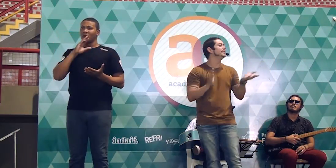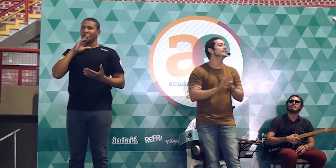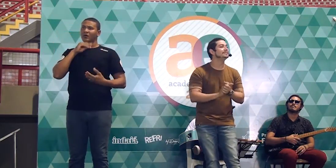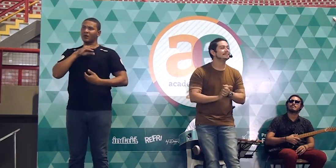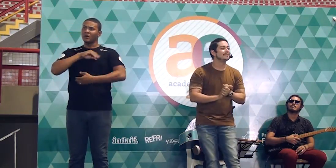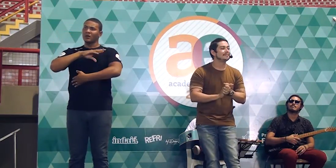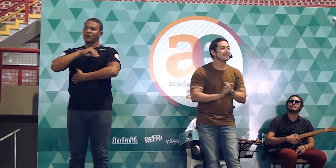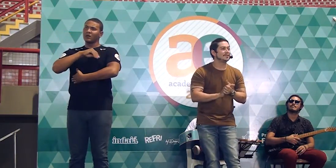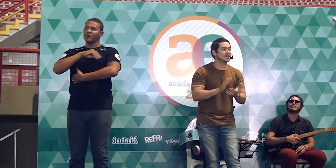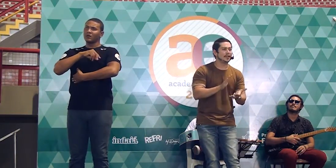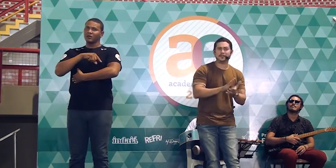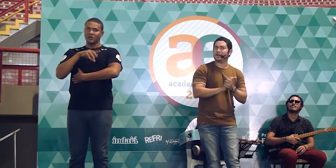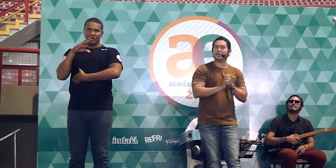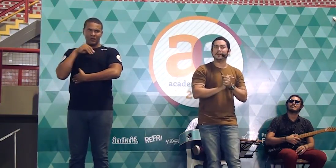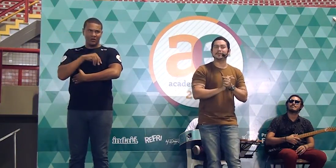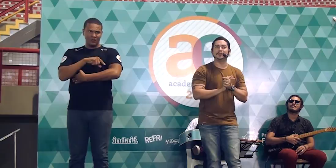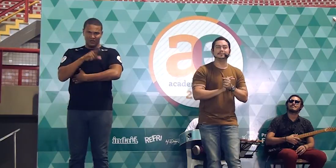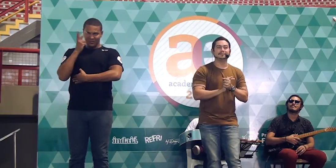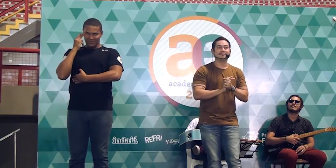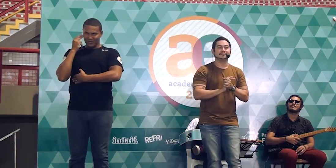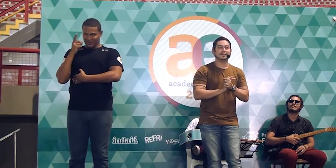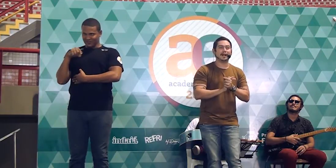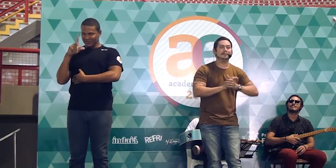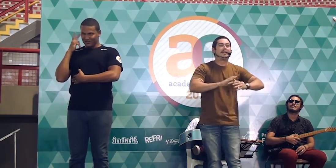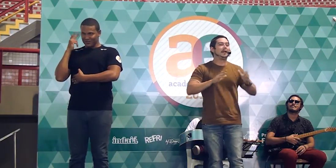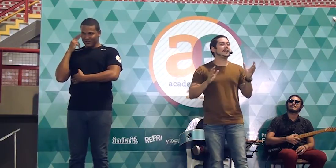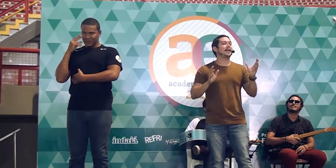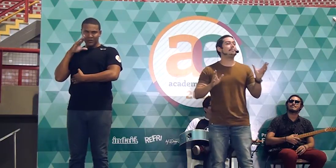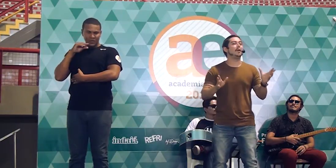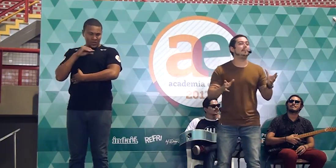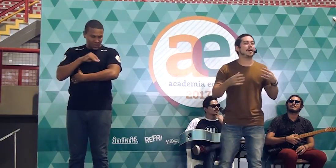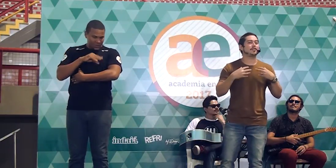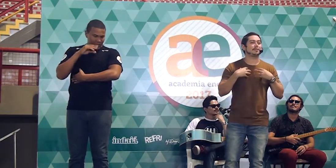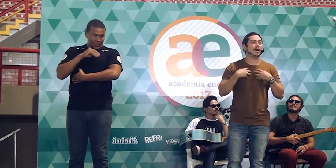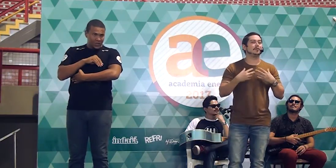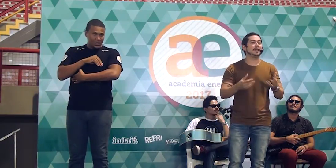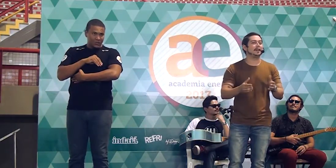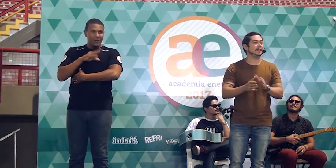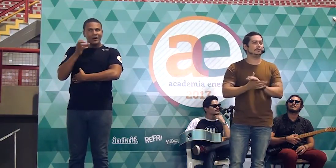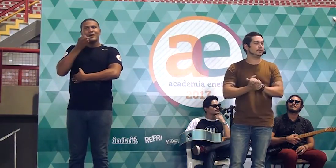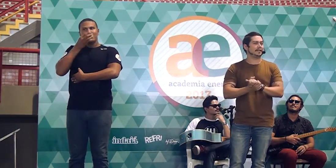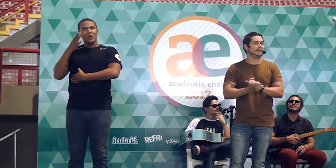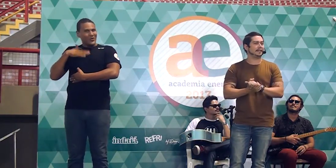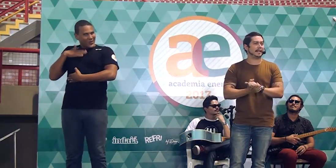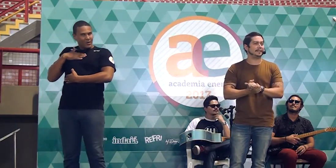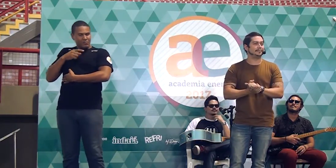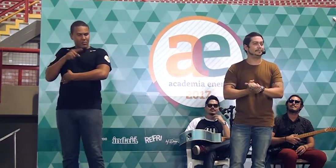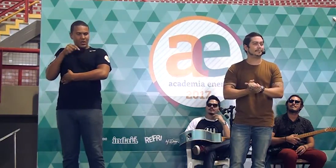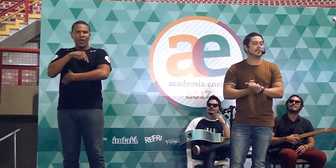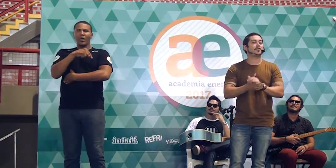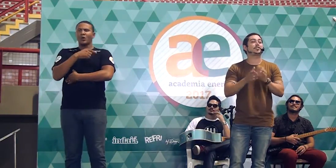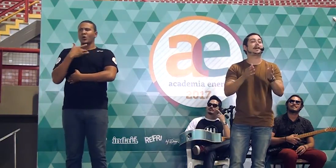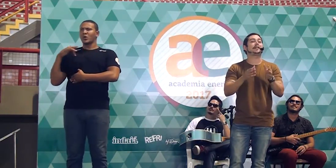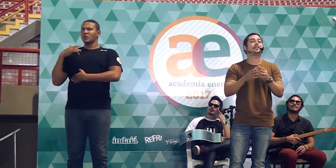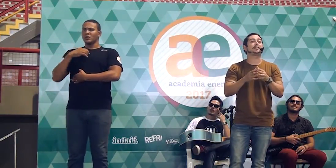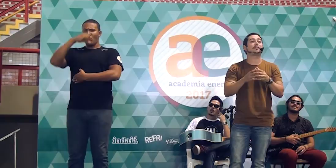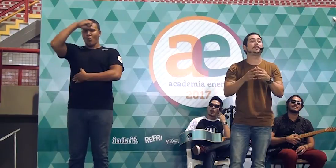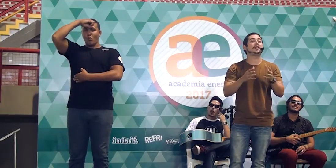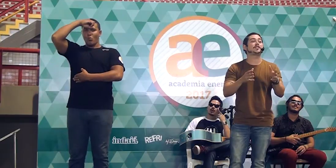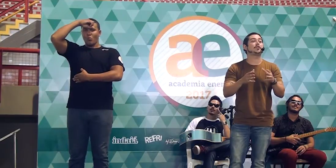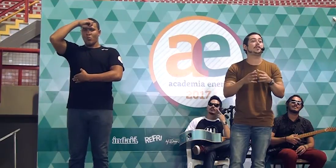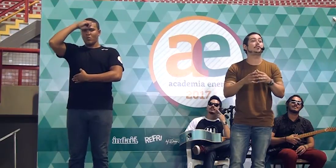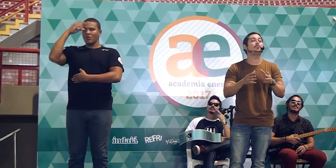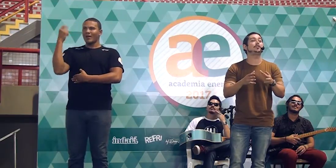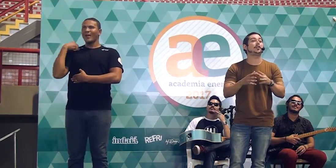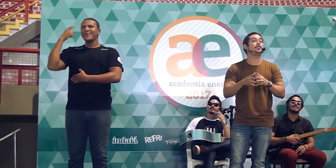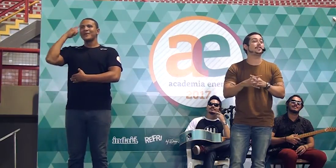normal, você não está normal, você. Tá? Eu sei que é bom pra gente, mas o neném não está entendendo nada. Tem gente que acredita até que o